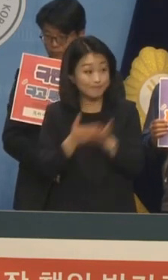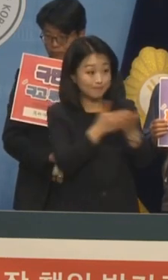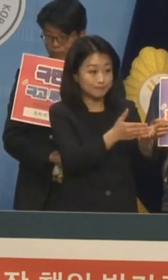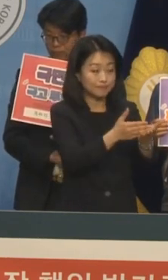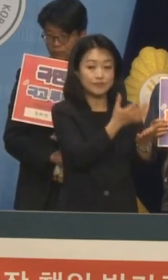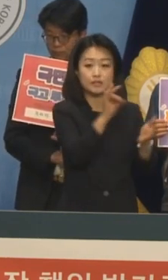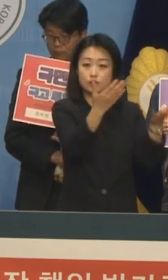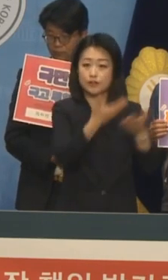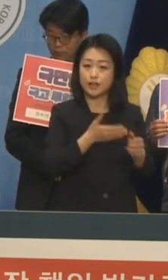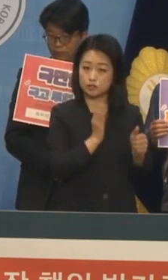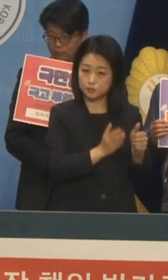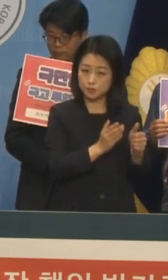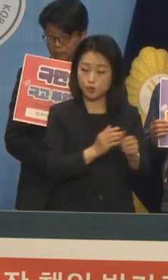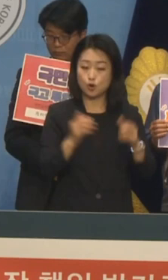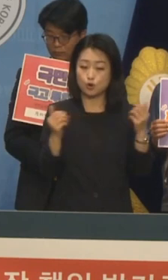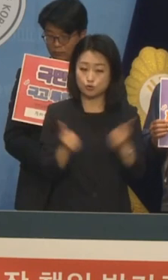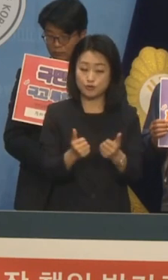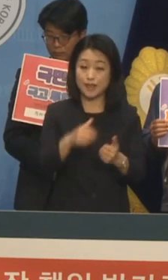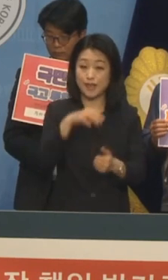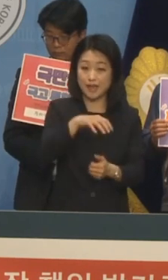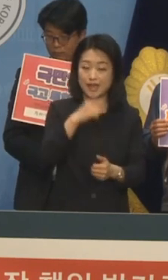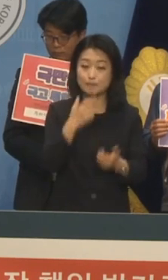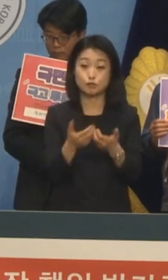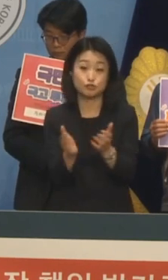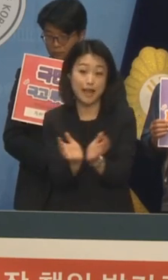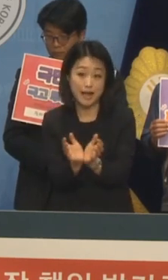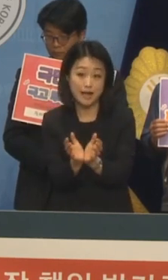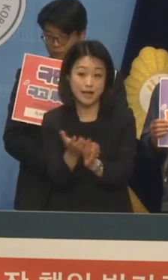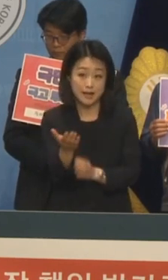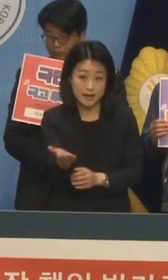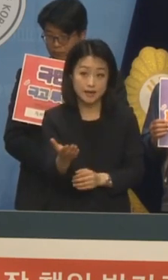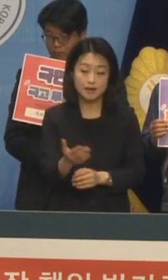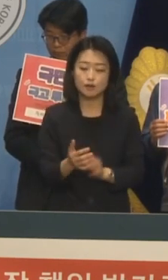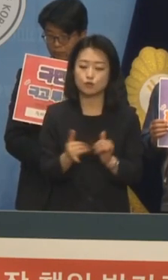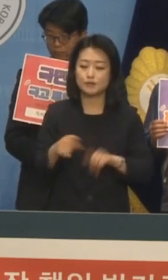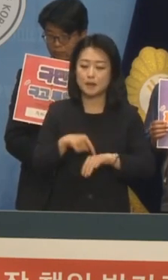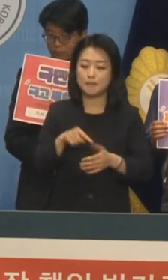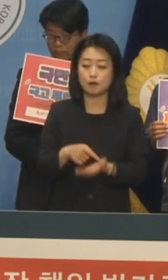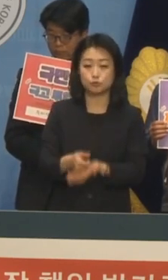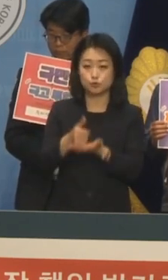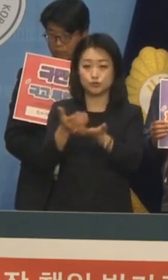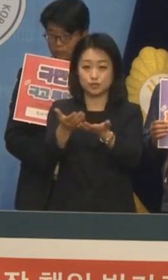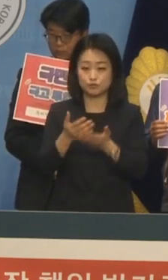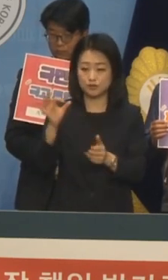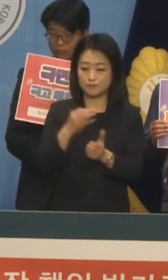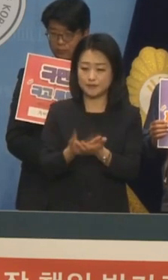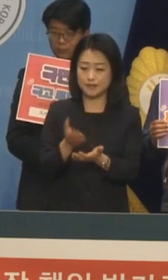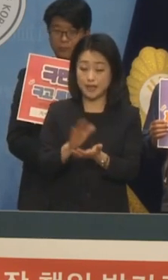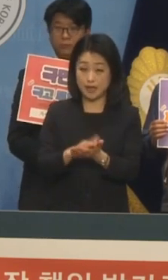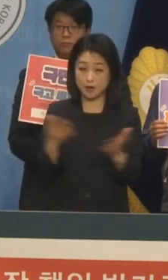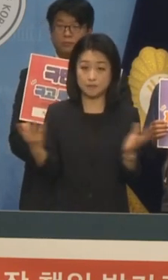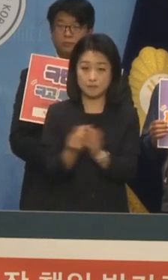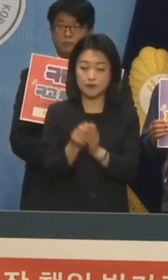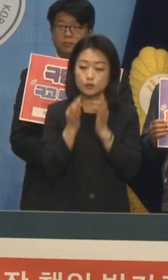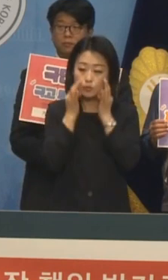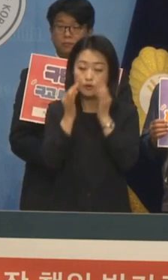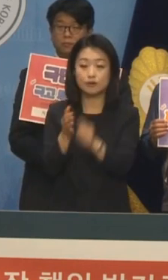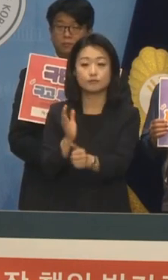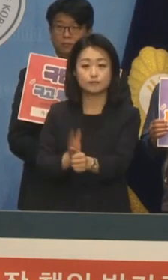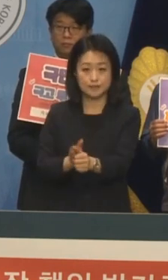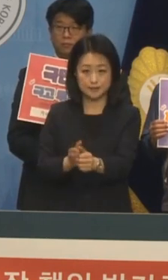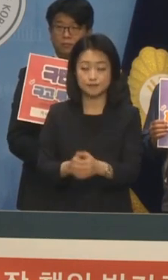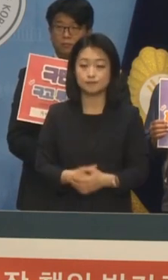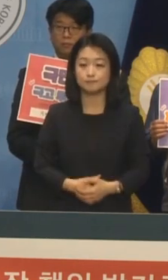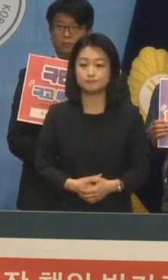것을 촉구합니다. 국회 과반수인 민주당 역시 민의를 존중해서 연금 개혁 입법을 마무리할 수 있도록 최선의 노력을 기울일 것을